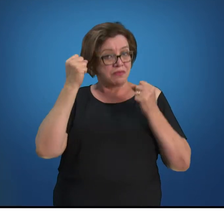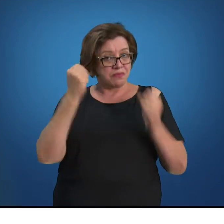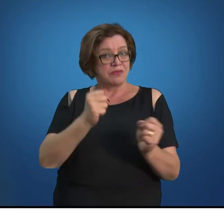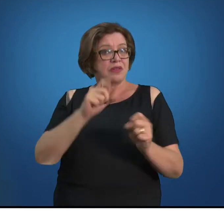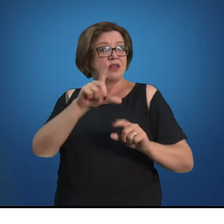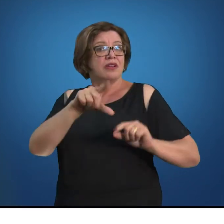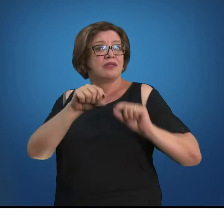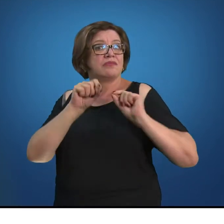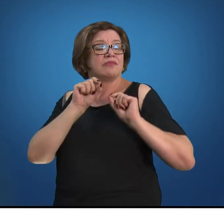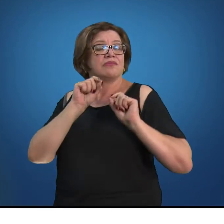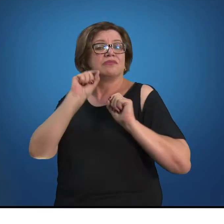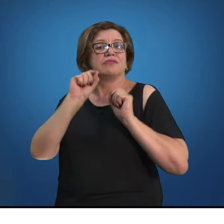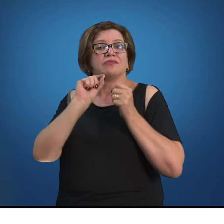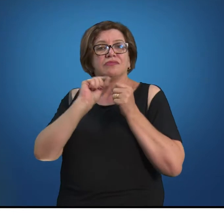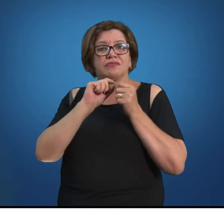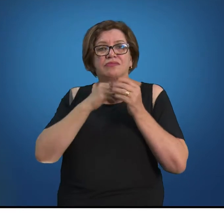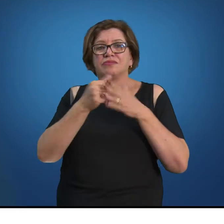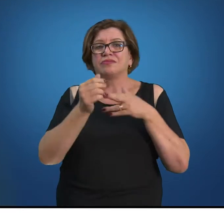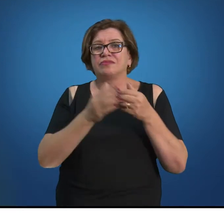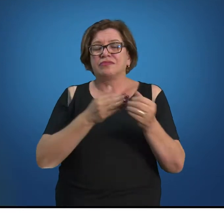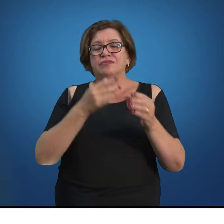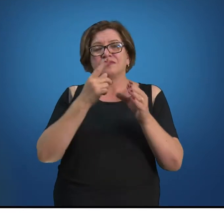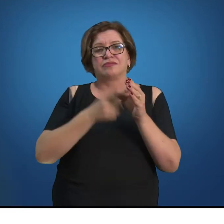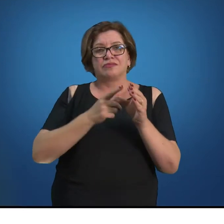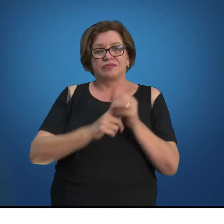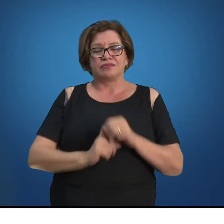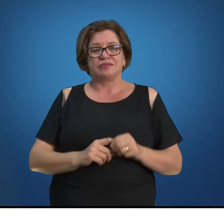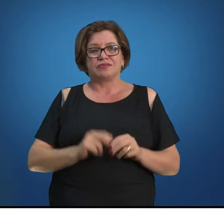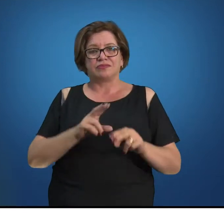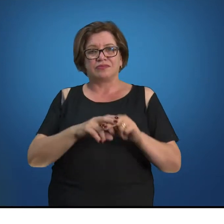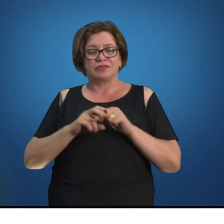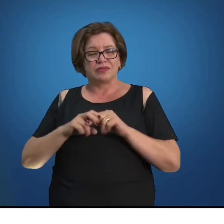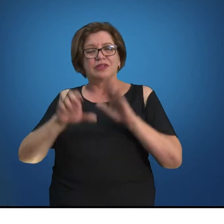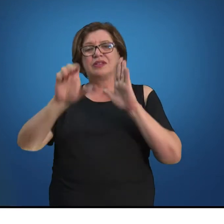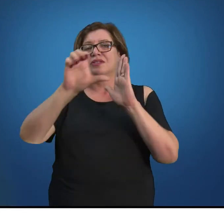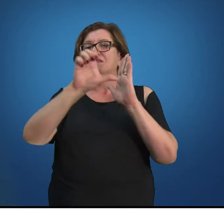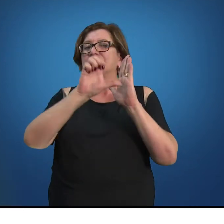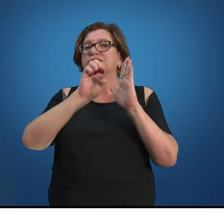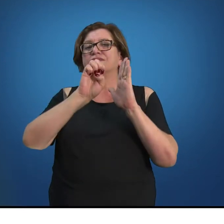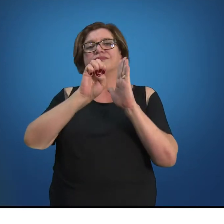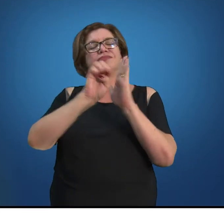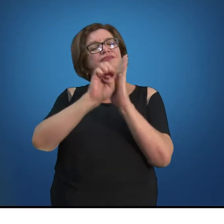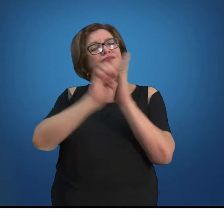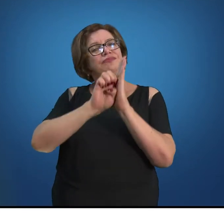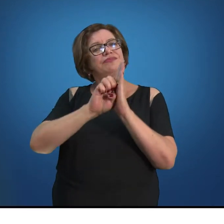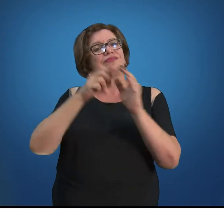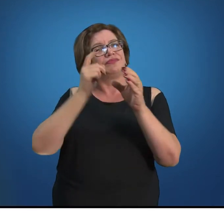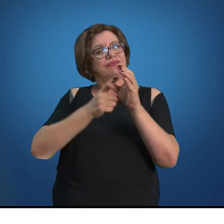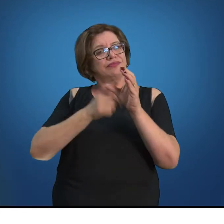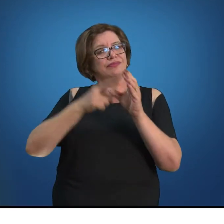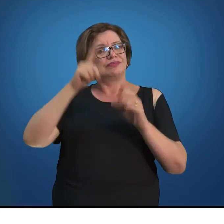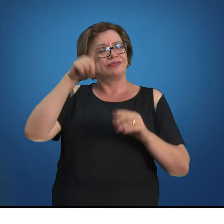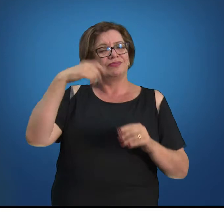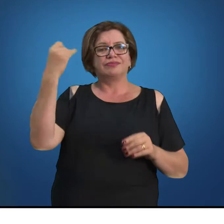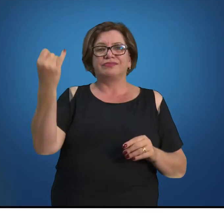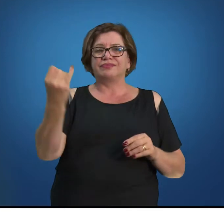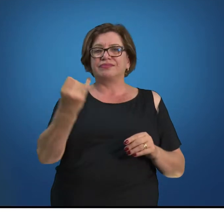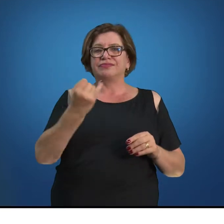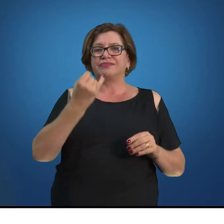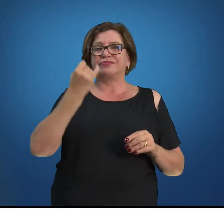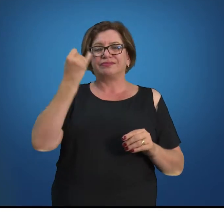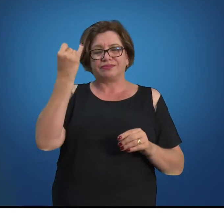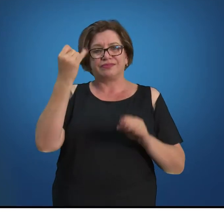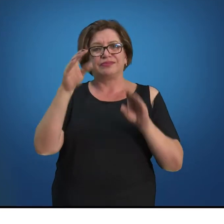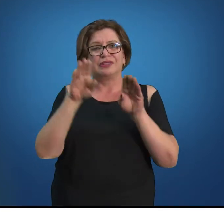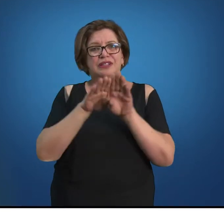para qual seja a cidade. O Estatuto da Cidade também tem um grau de importância